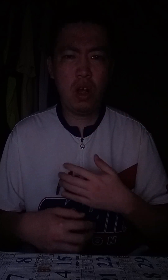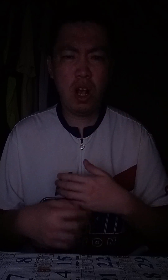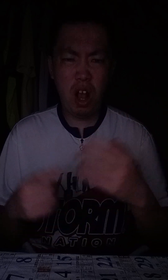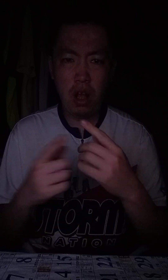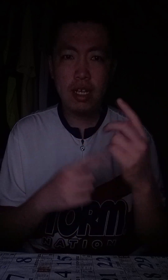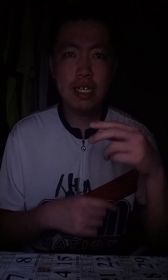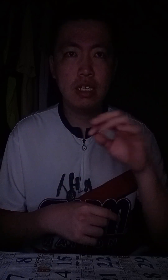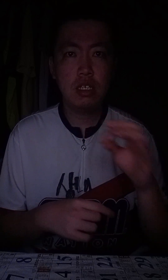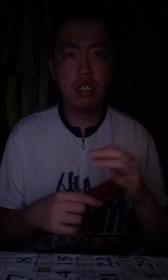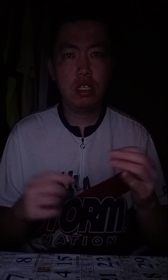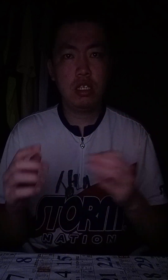입은 이 씨는